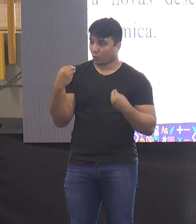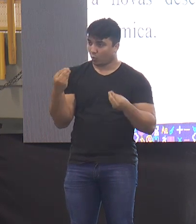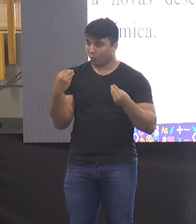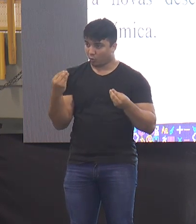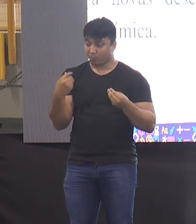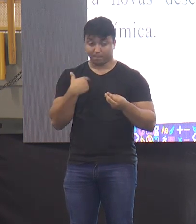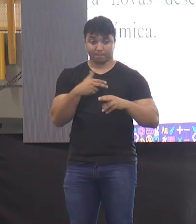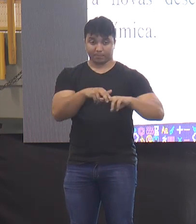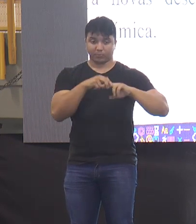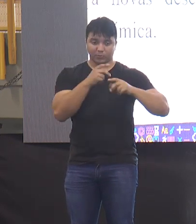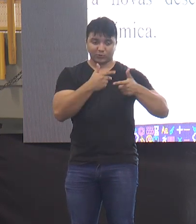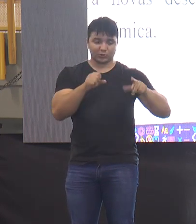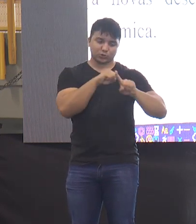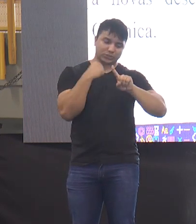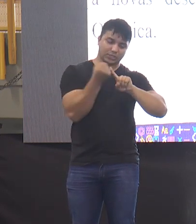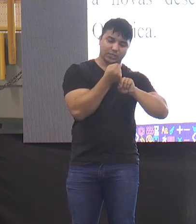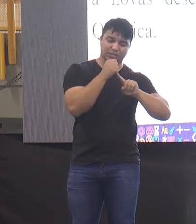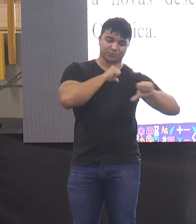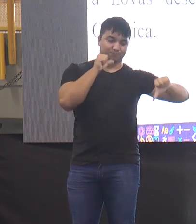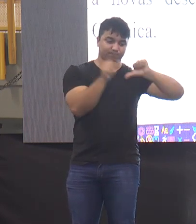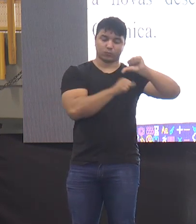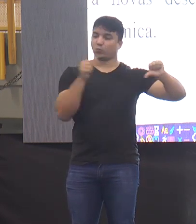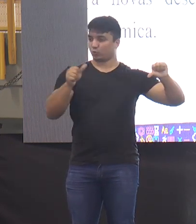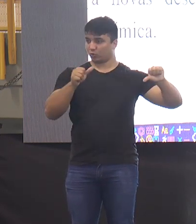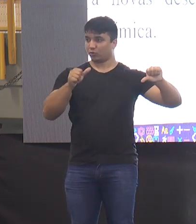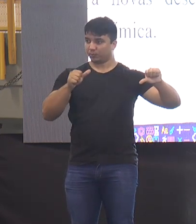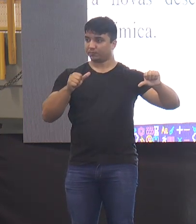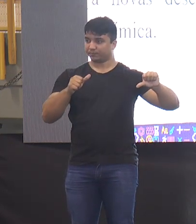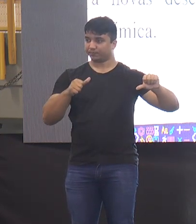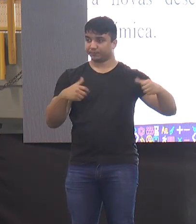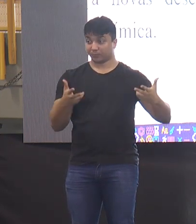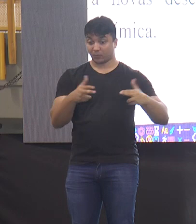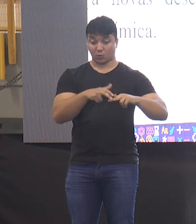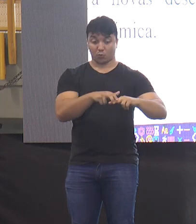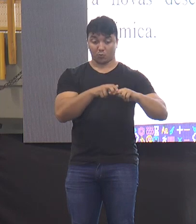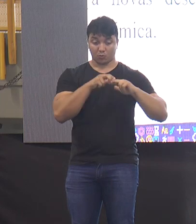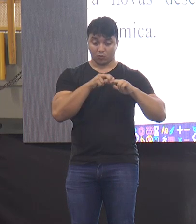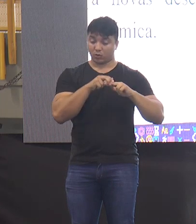Então, o quadro da sociedade mudou muito radicalmente.